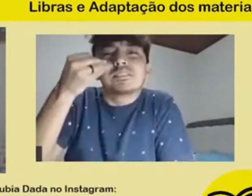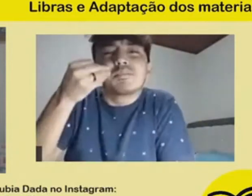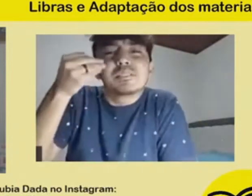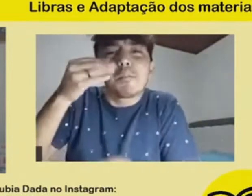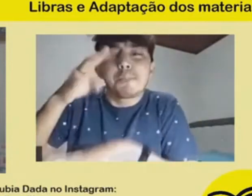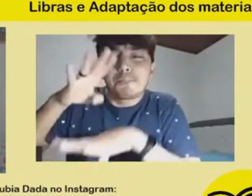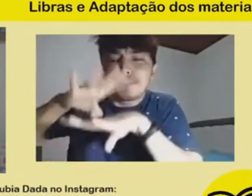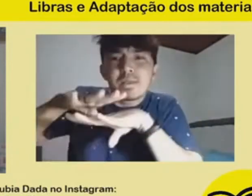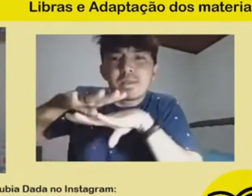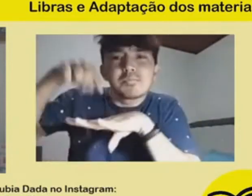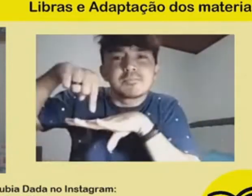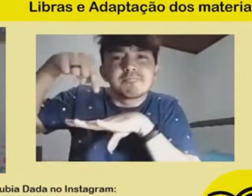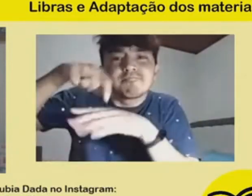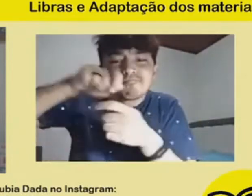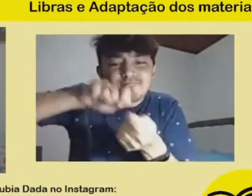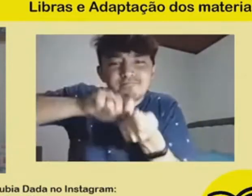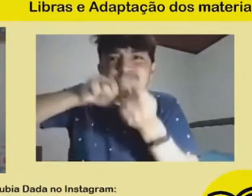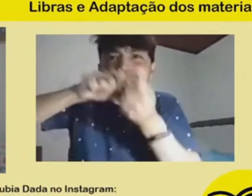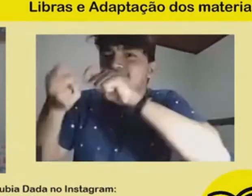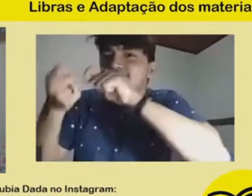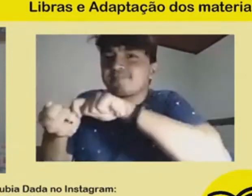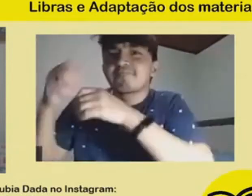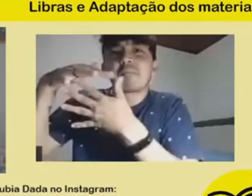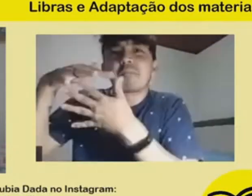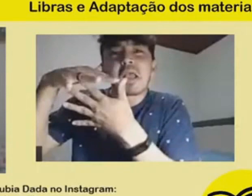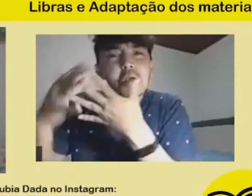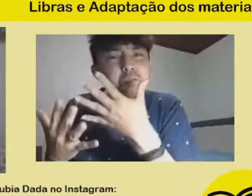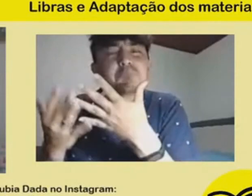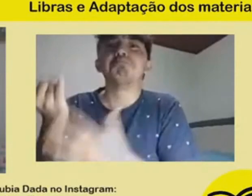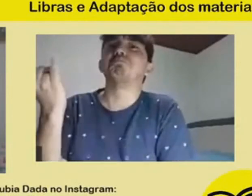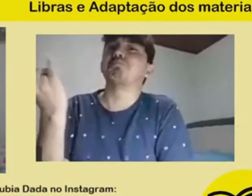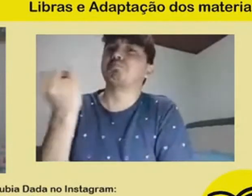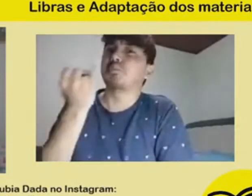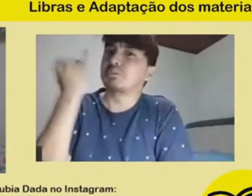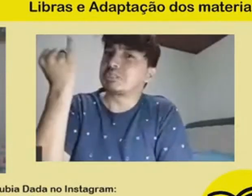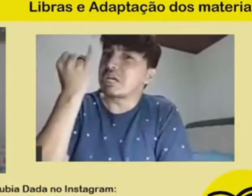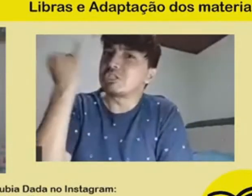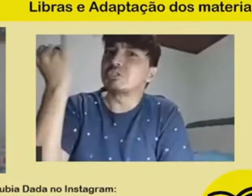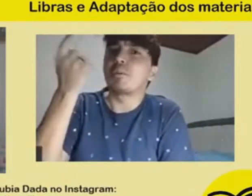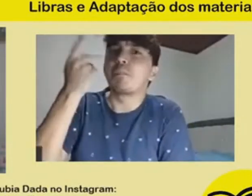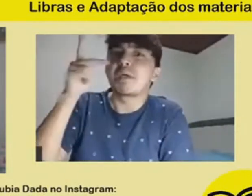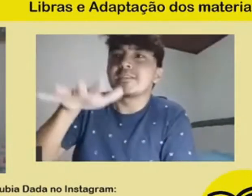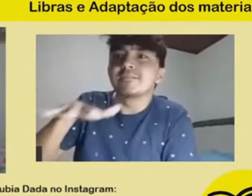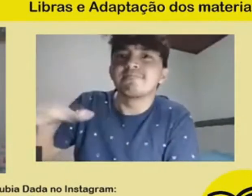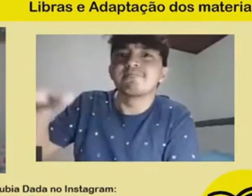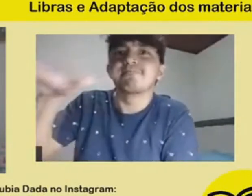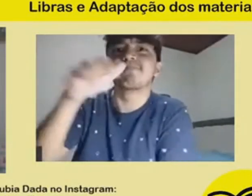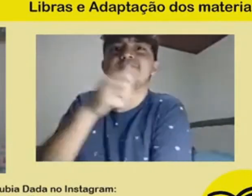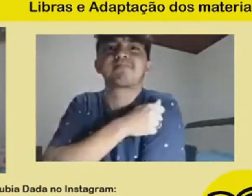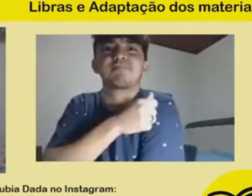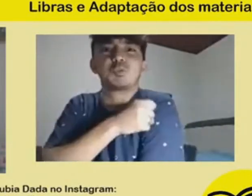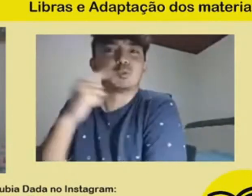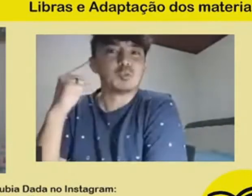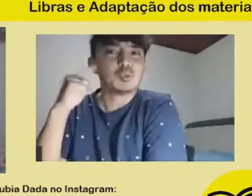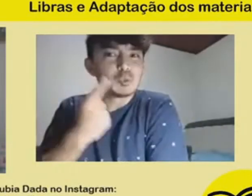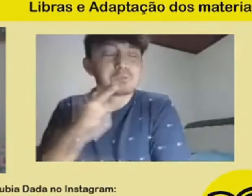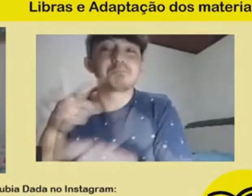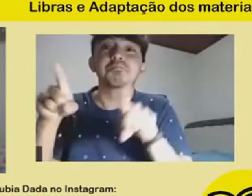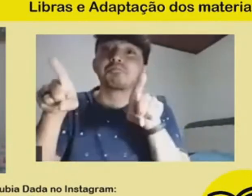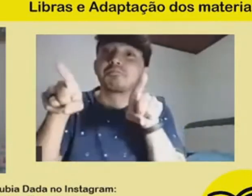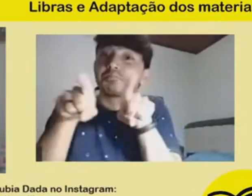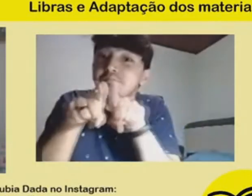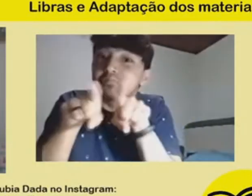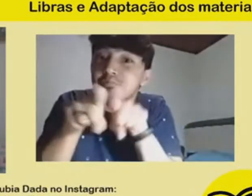imensamente a nossa convidada por ter aceito o convite, por ter feito a sua apresentação, ter compartilhado a sua experiência na